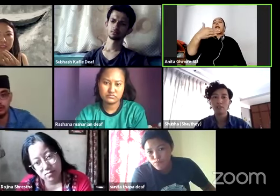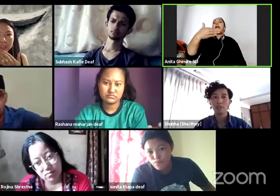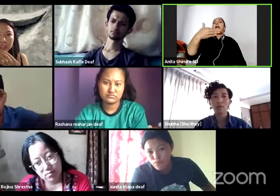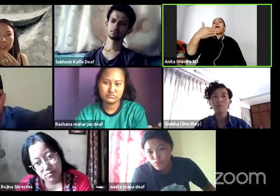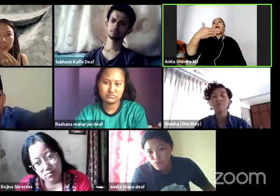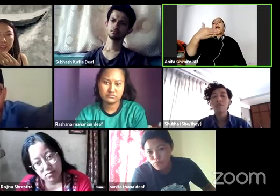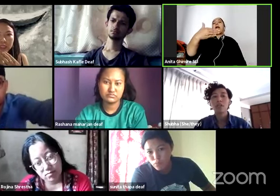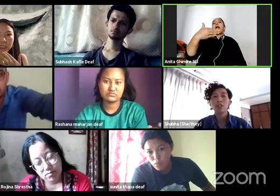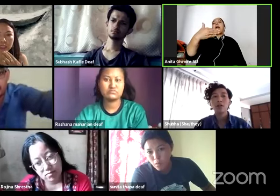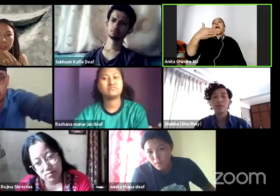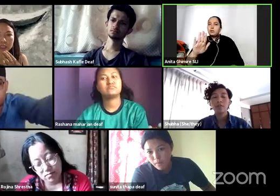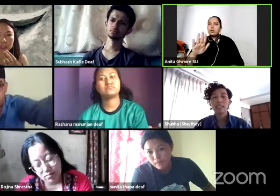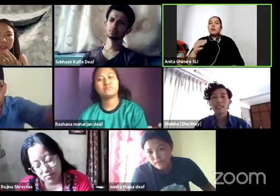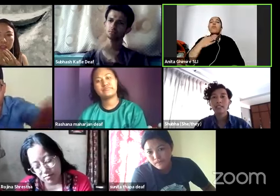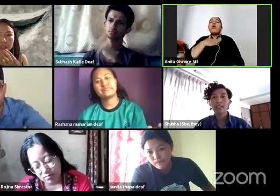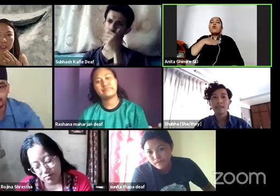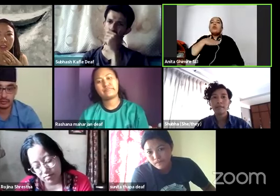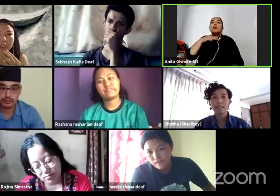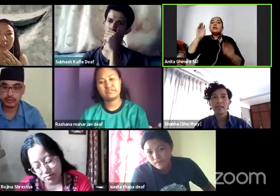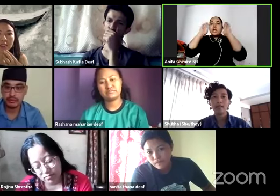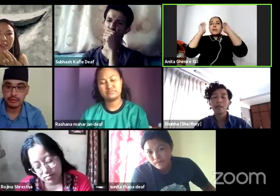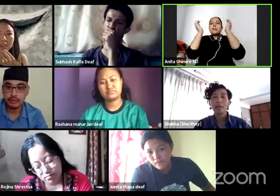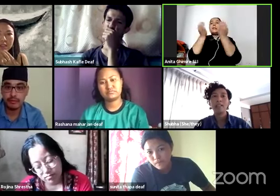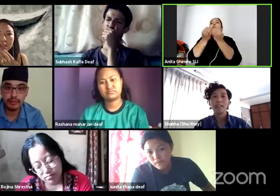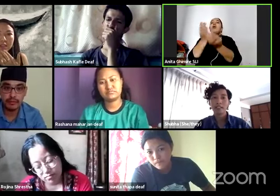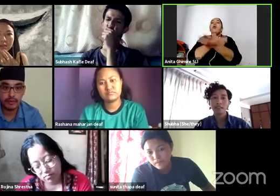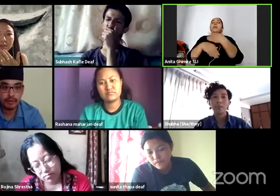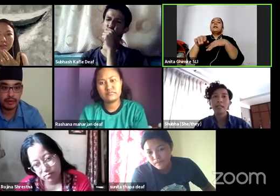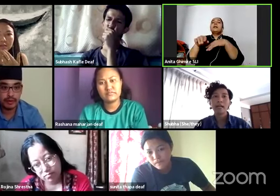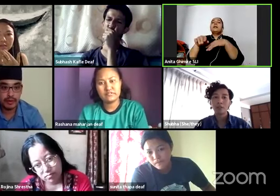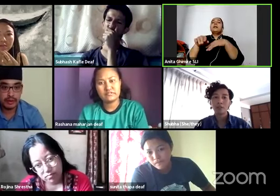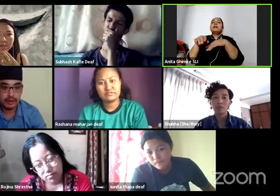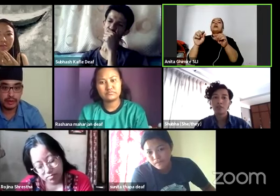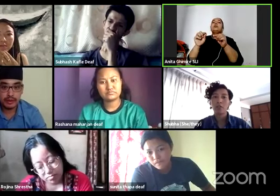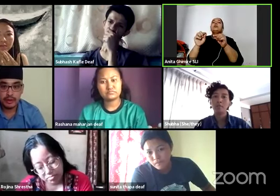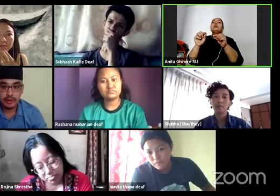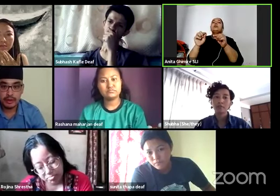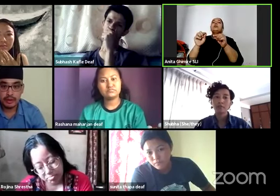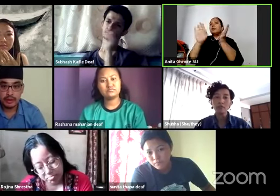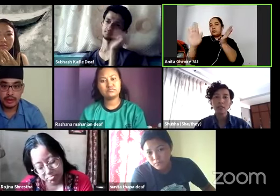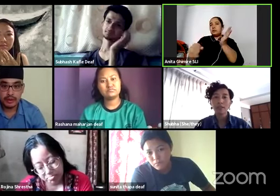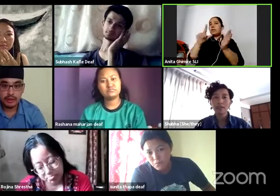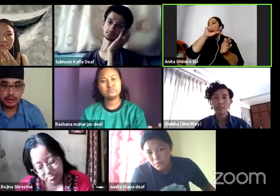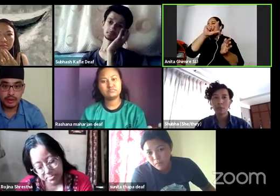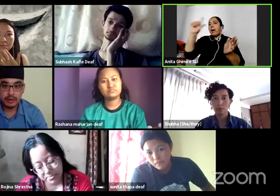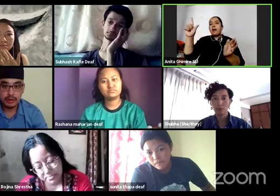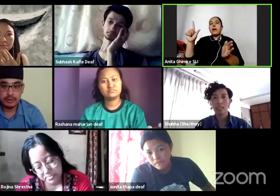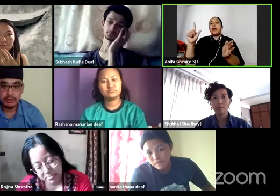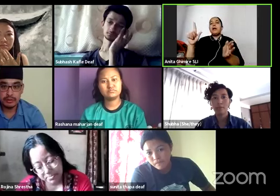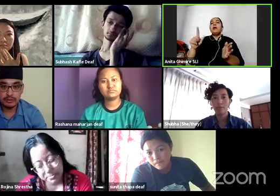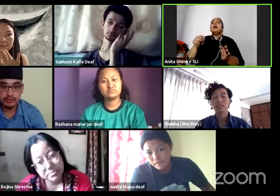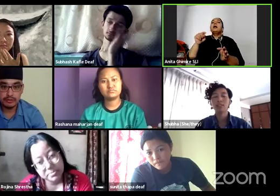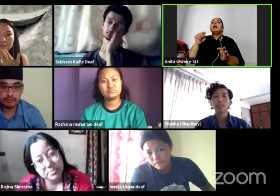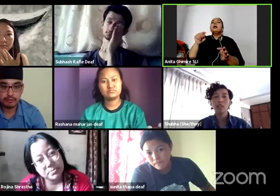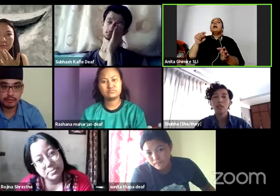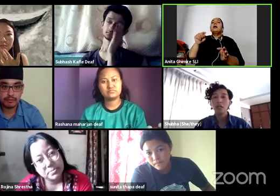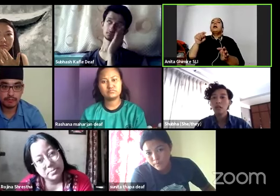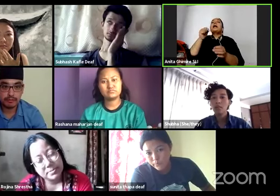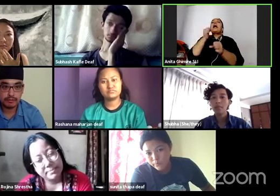पनि हुनुहुन्छ र ममता चाहिँ नेपालमा मेन्टल हेल्थ सम्बन्धी काम गर्नुहुन्छ, थेरापिस्ट पनि हुनुहुन्छ काठमाडौँ